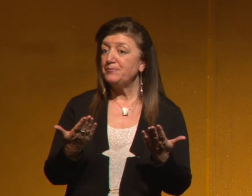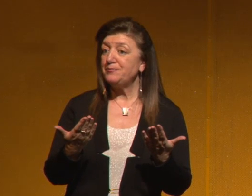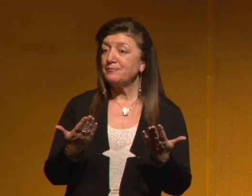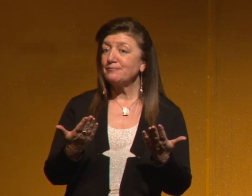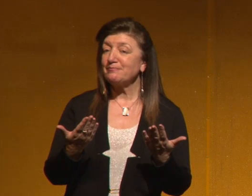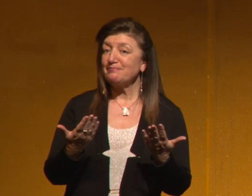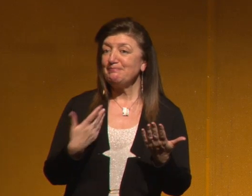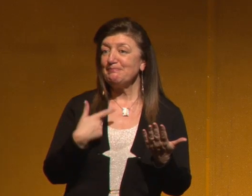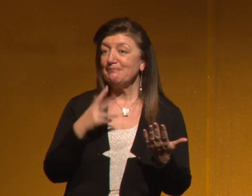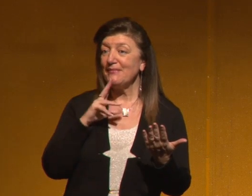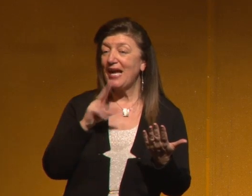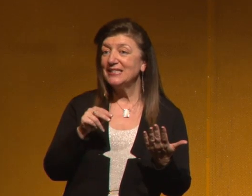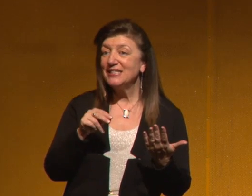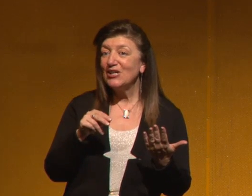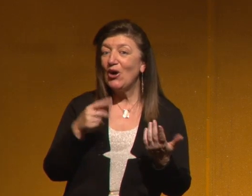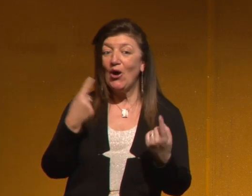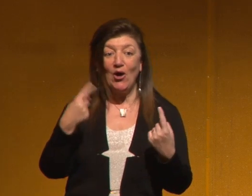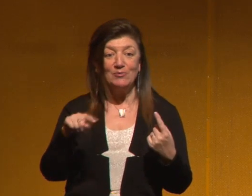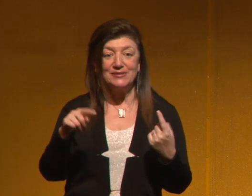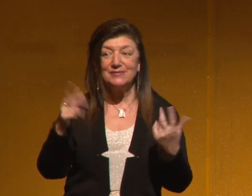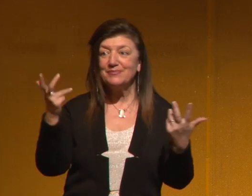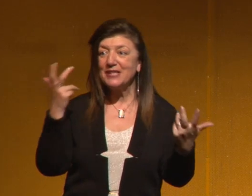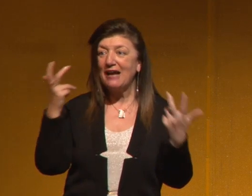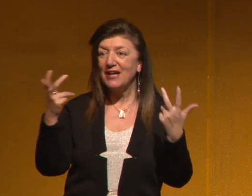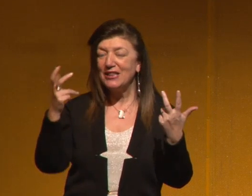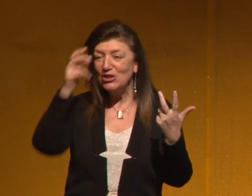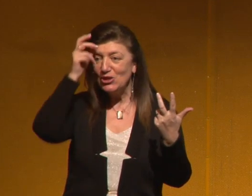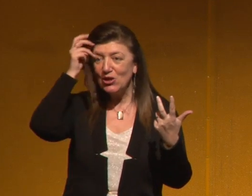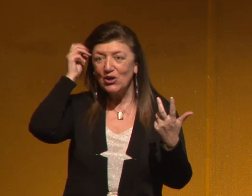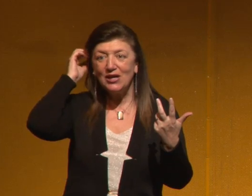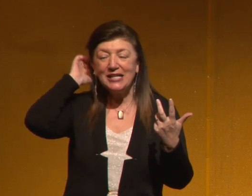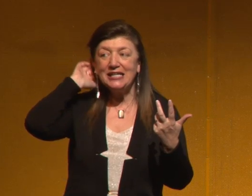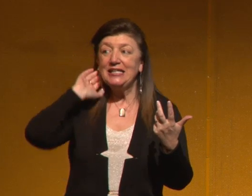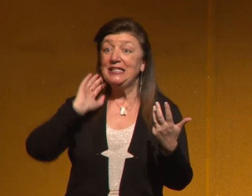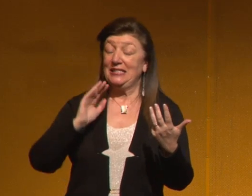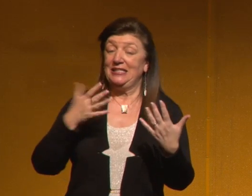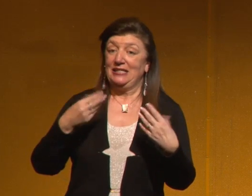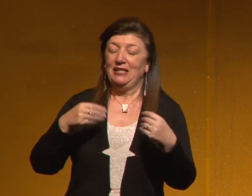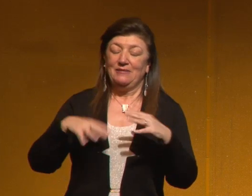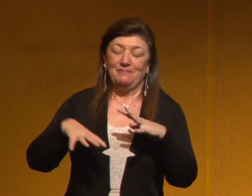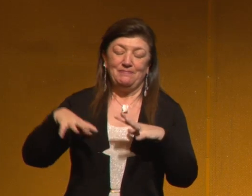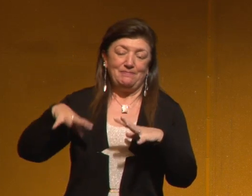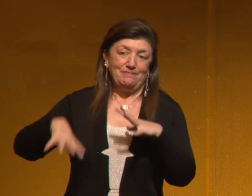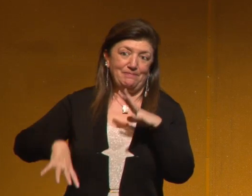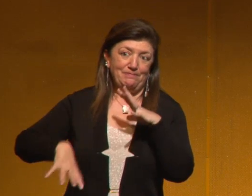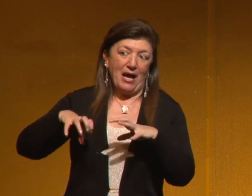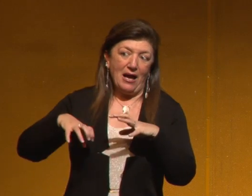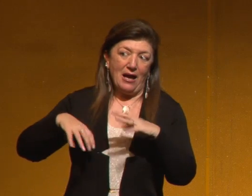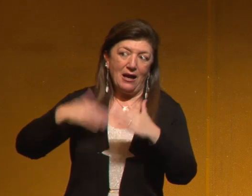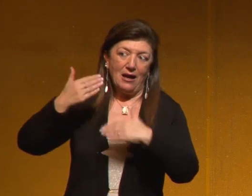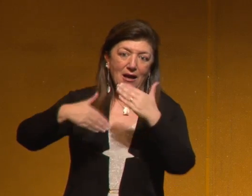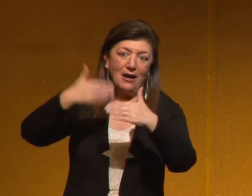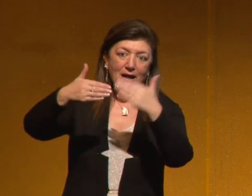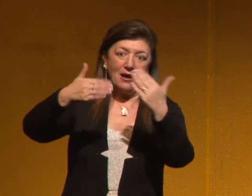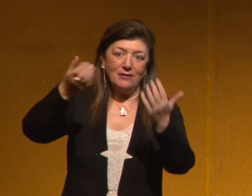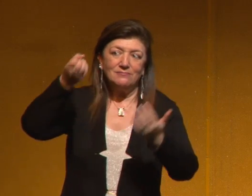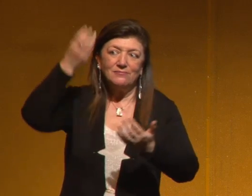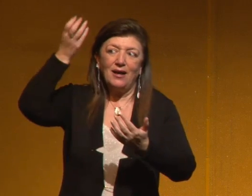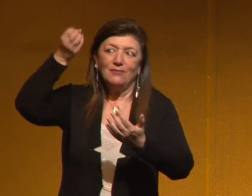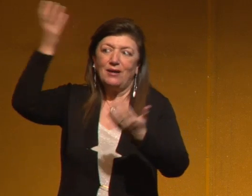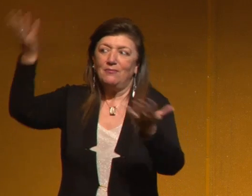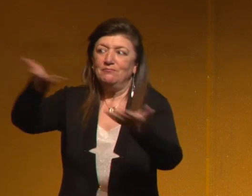diciamo un evento come questo così radicato non può essere frutto di improvvisazione frutto di un lavoro di una storia l'ange ha